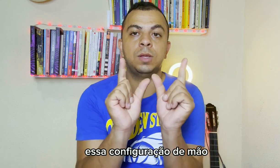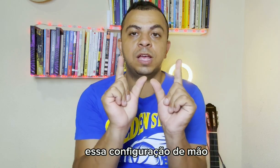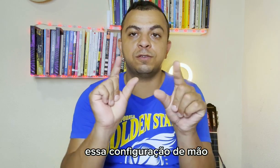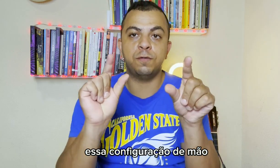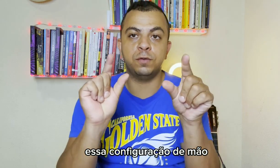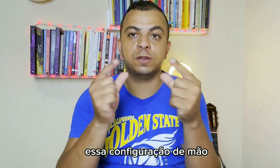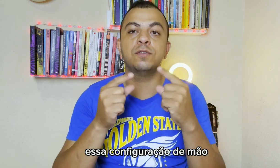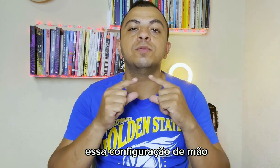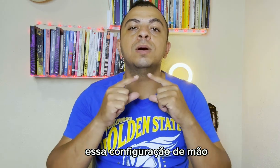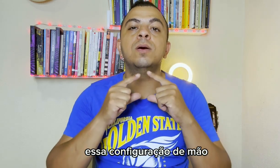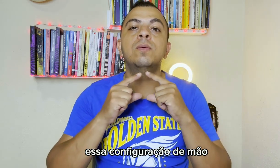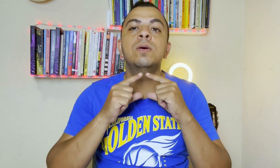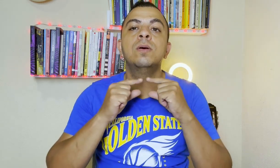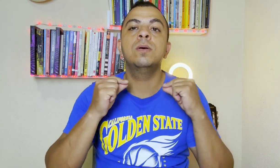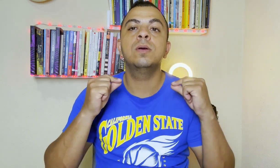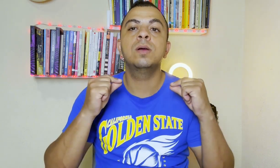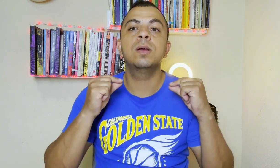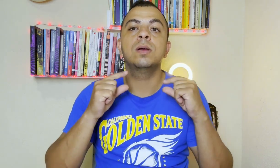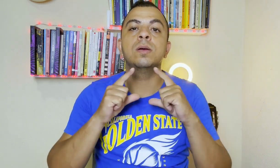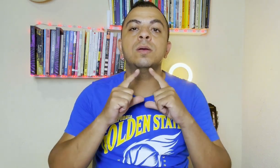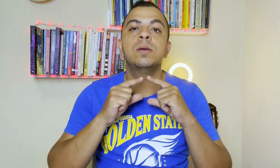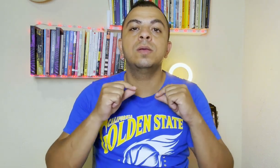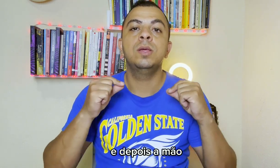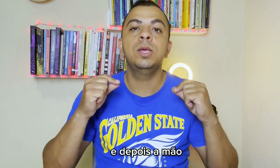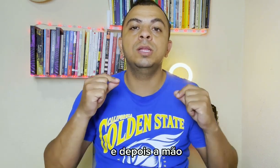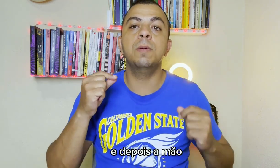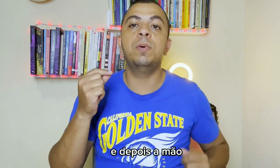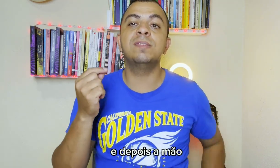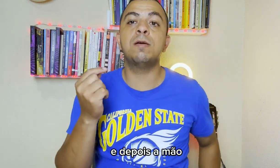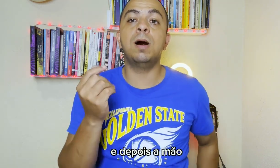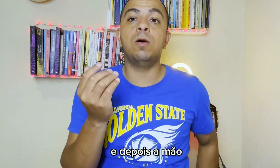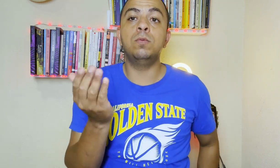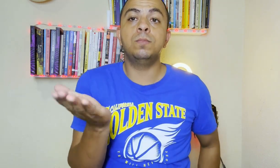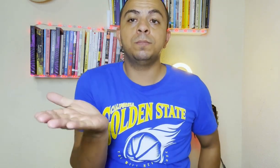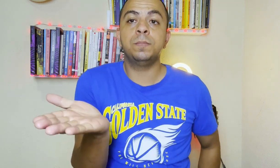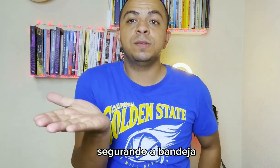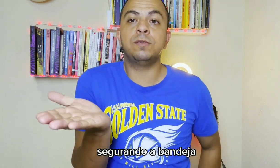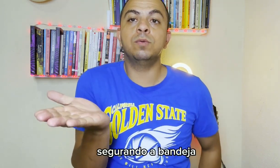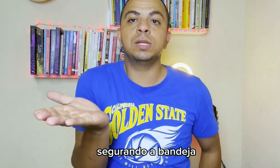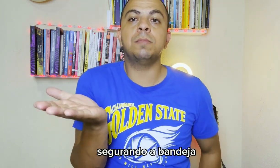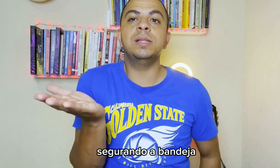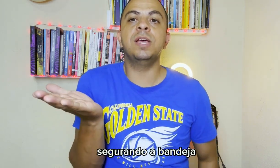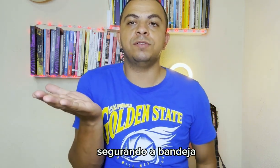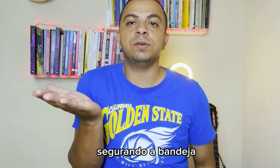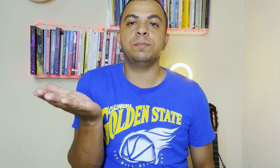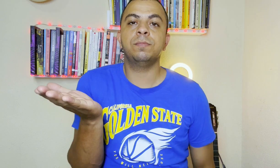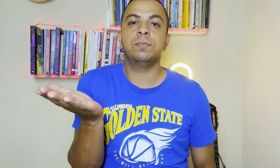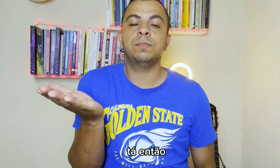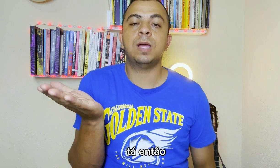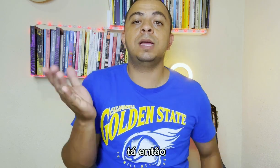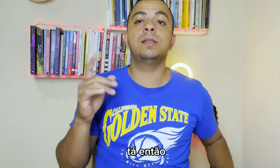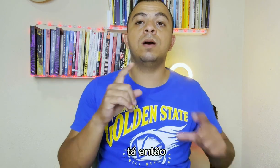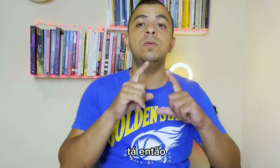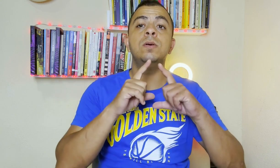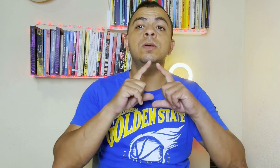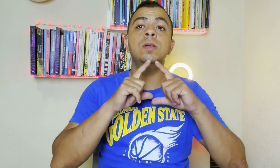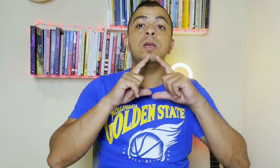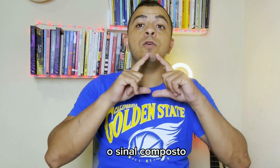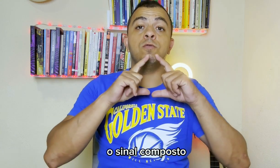essa configuração de mão, e depois a mão segurando a bandeja, tá? Então, o